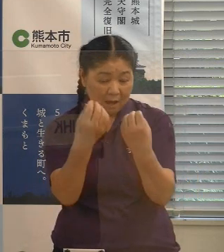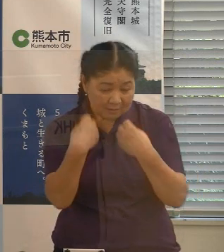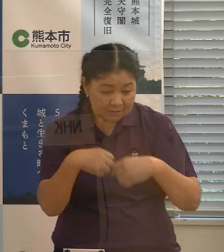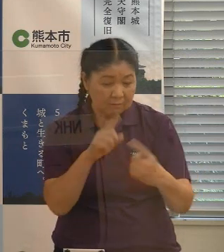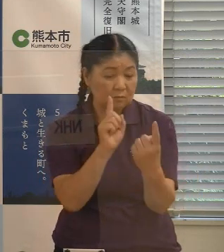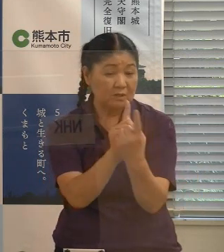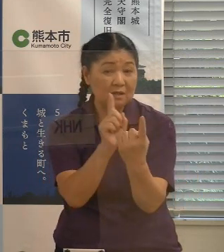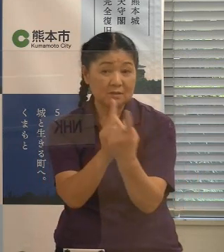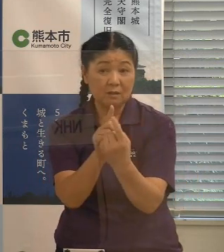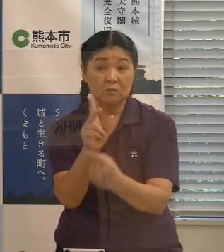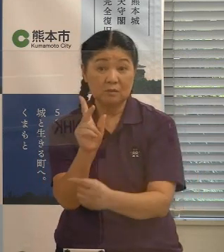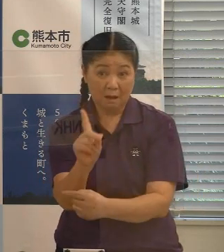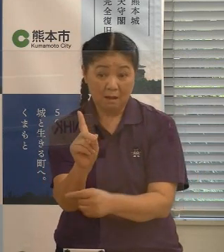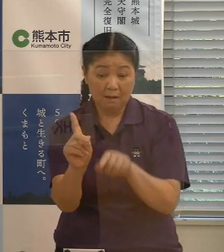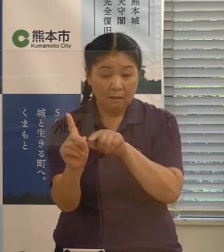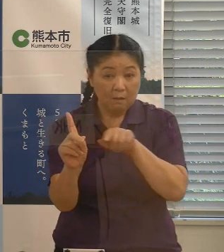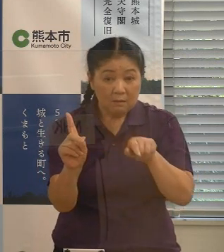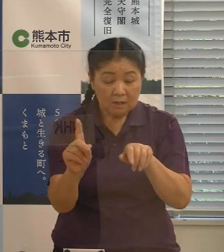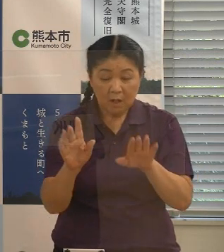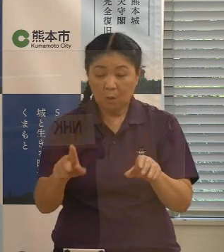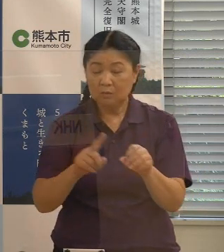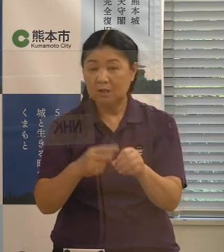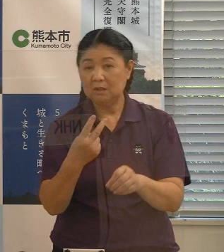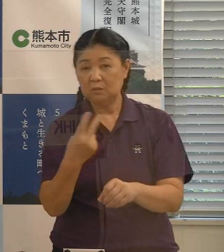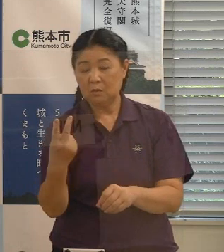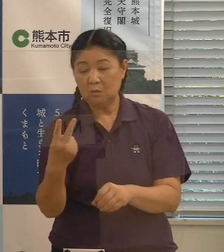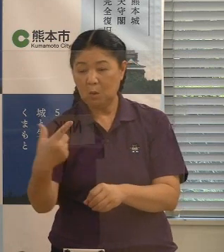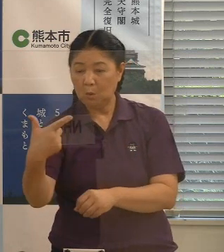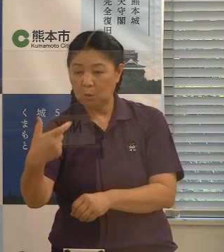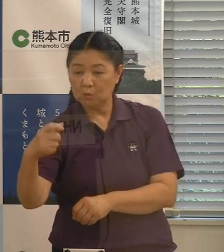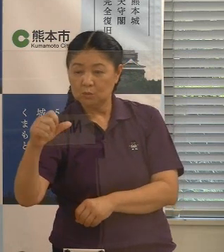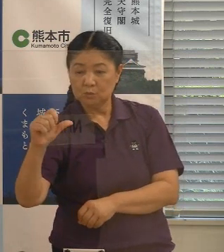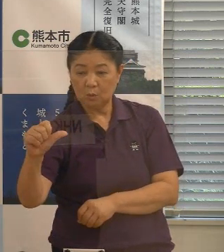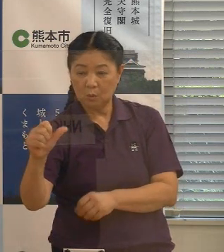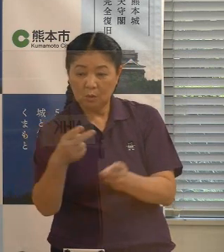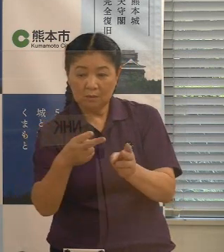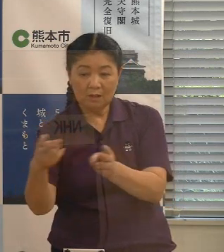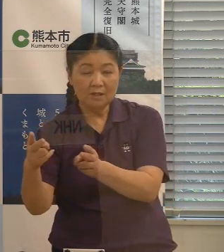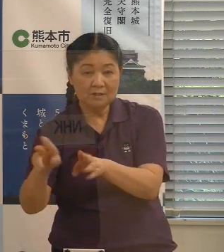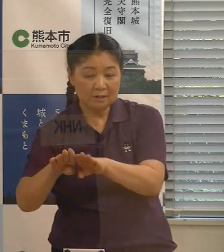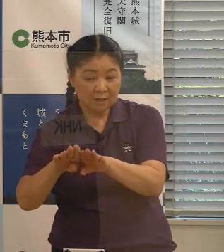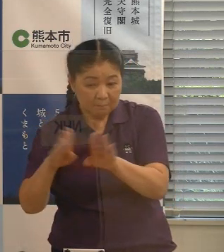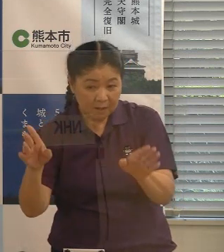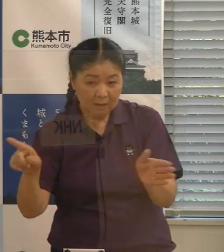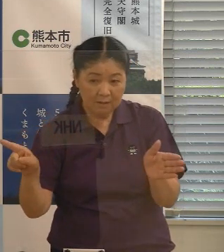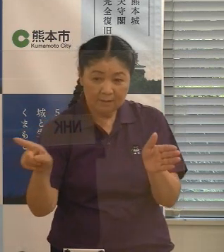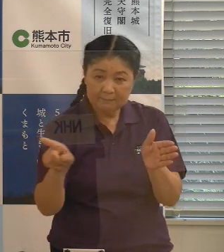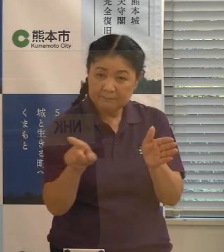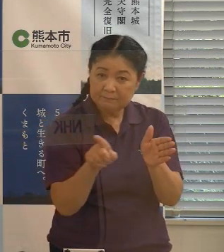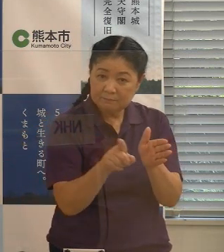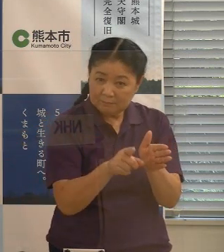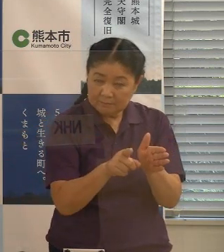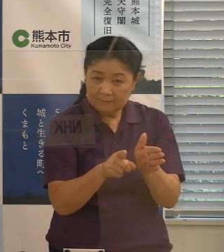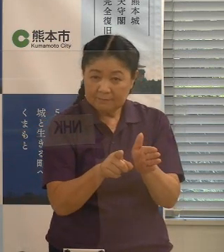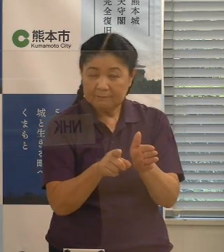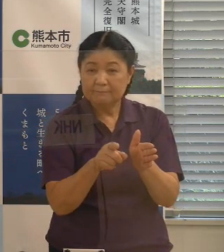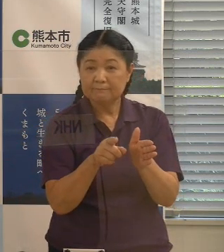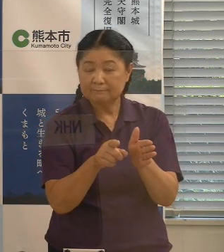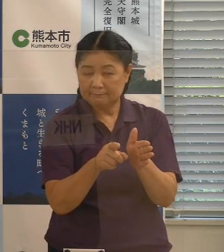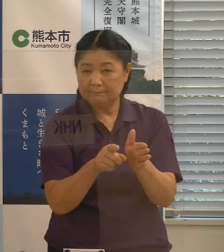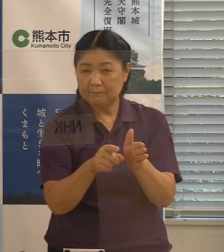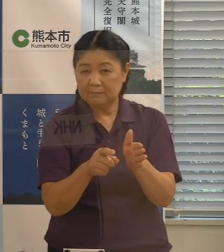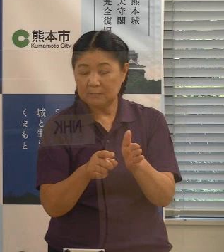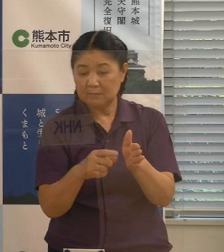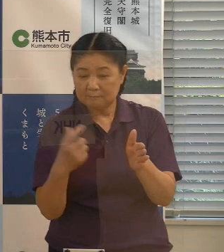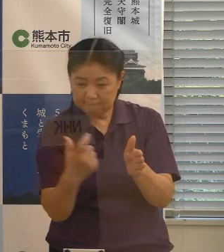制につきまして、今年度当初65名体制でスタートをして順次